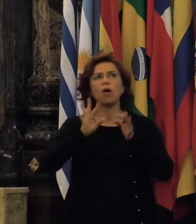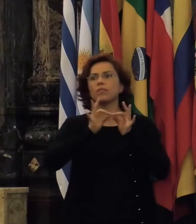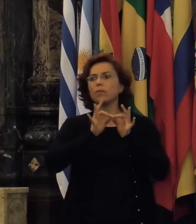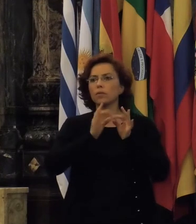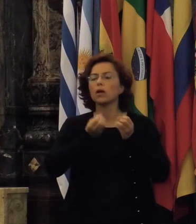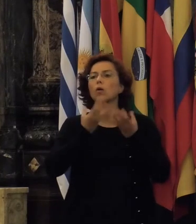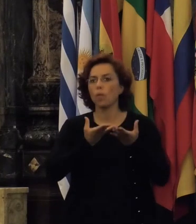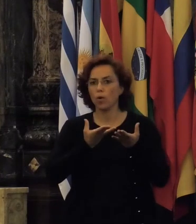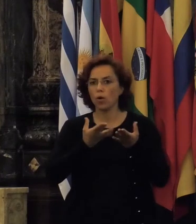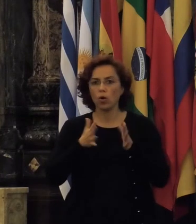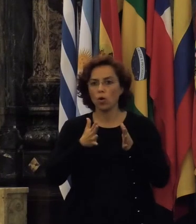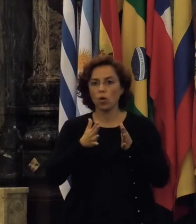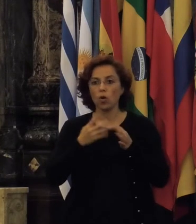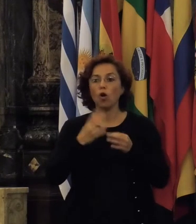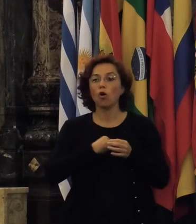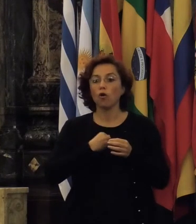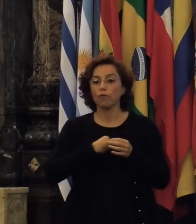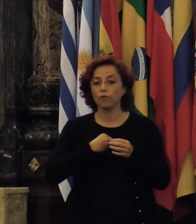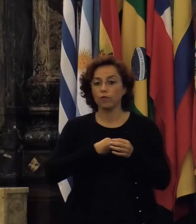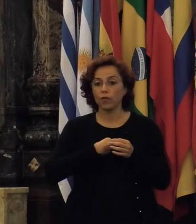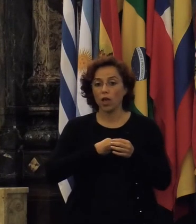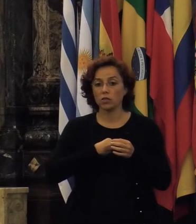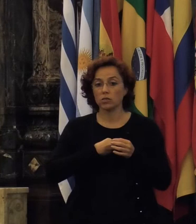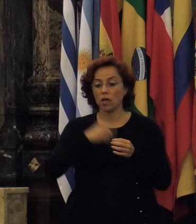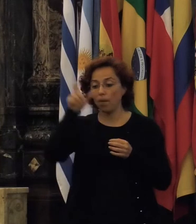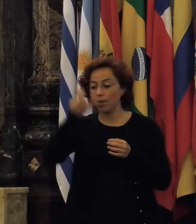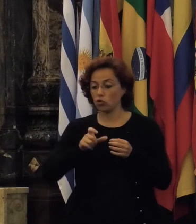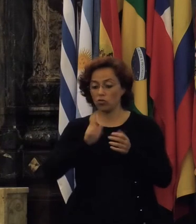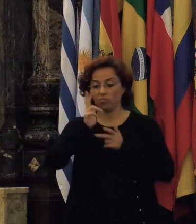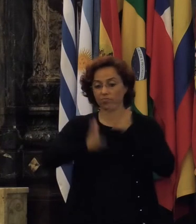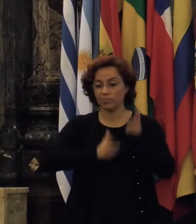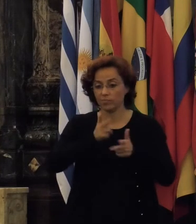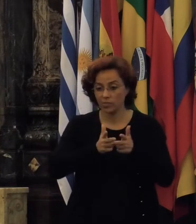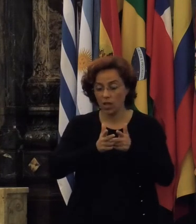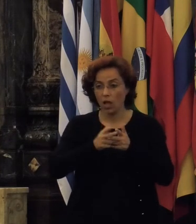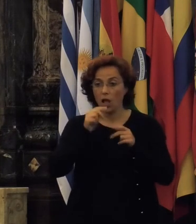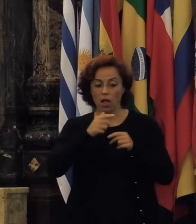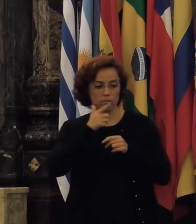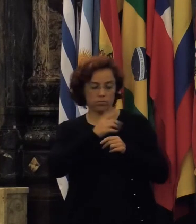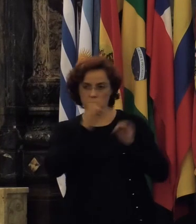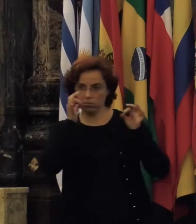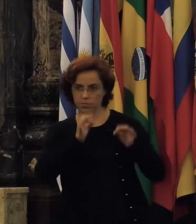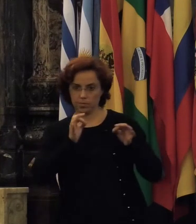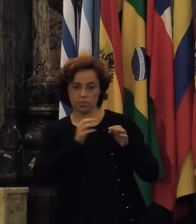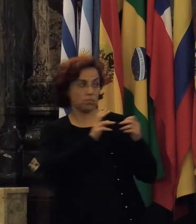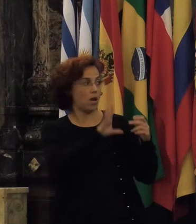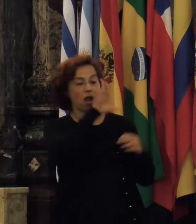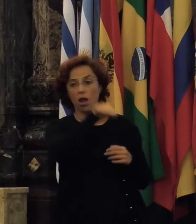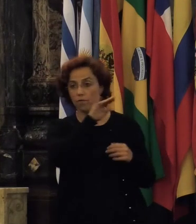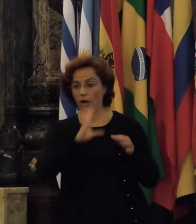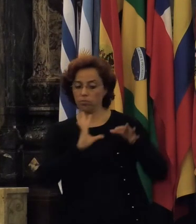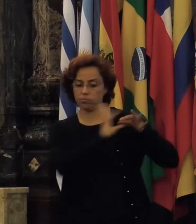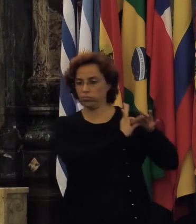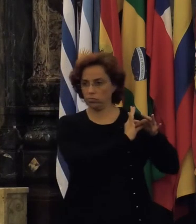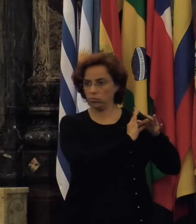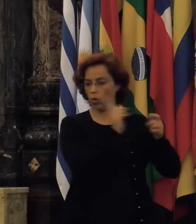traducción? De la confianza que se tiene en el traductor, de lo fiel que es al texto del otro.